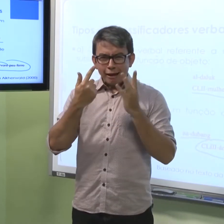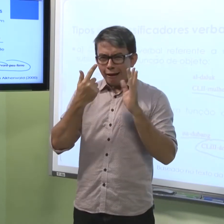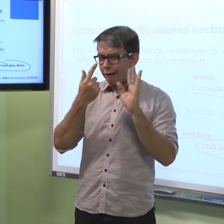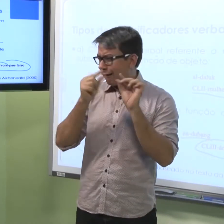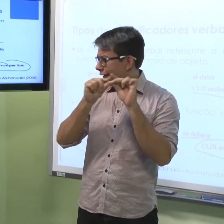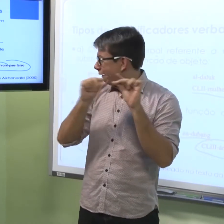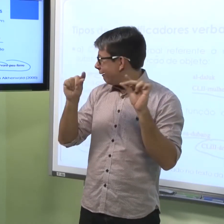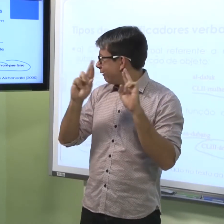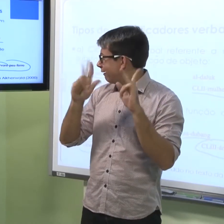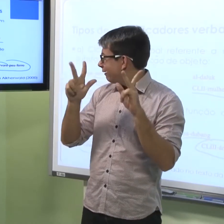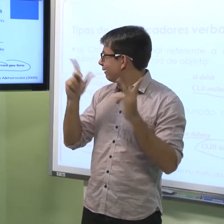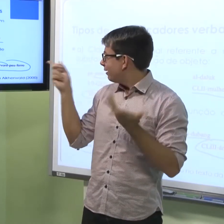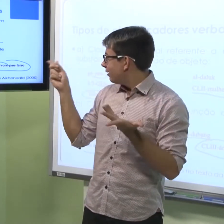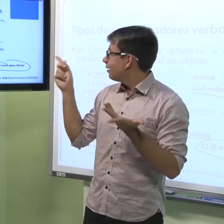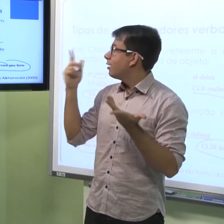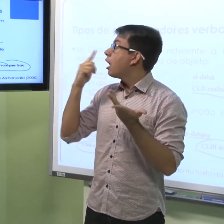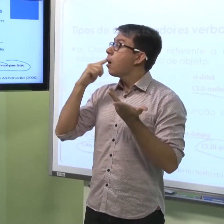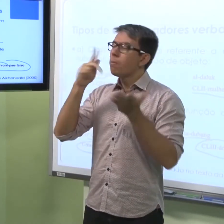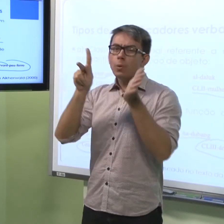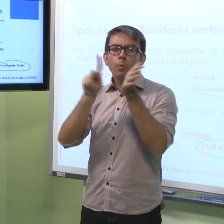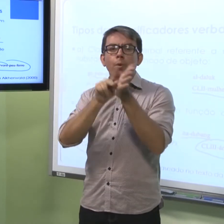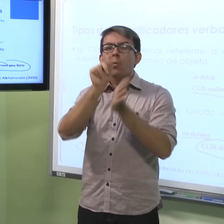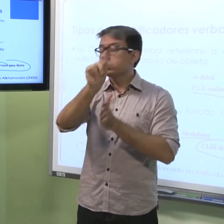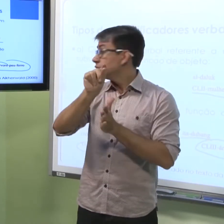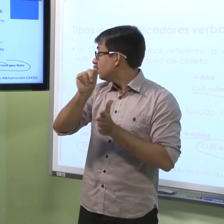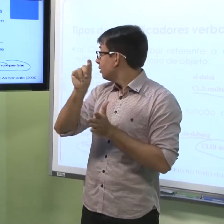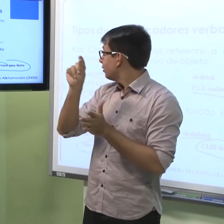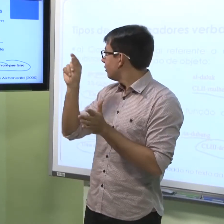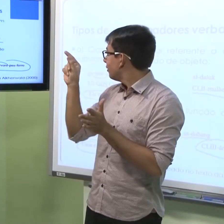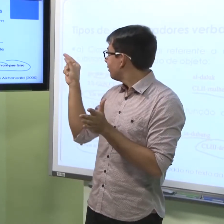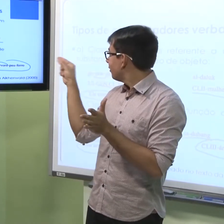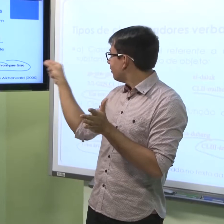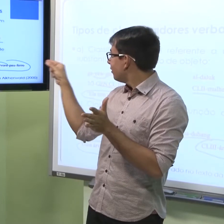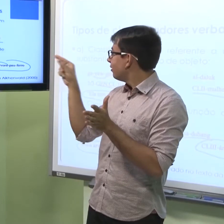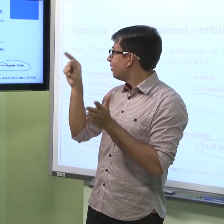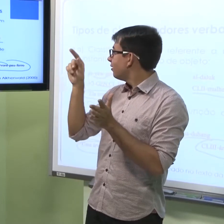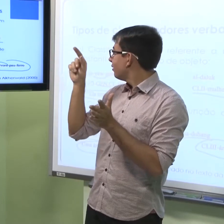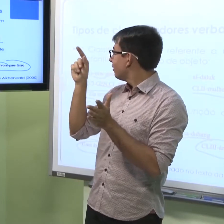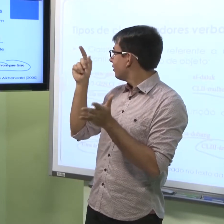Vocês viram como que a frase fica totalmente diferente?